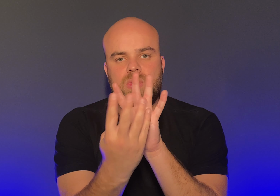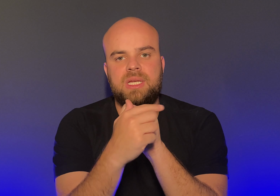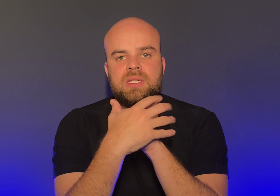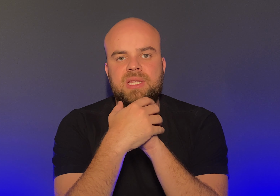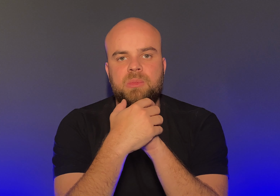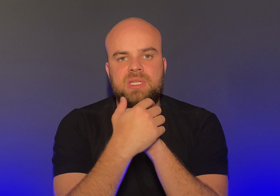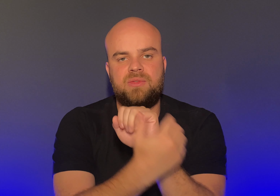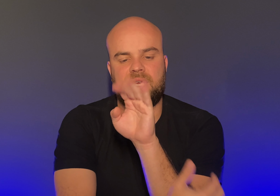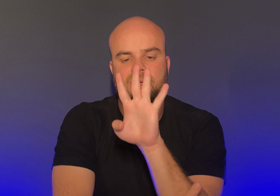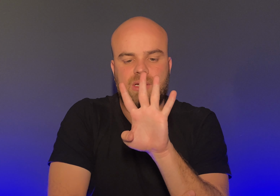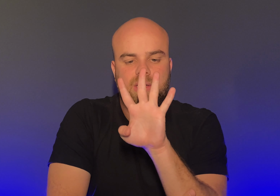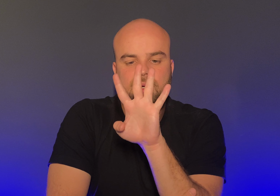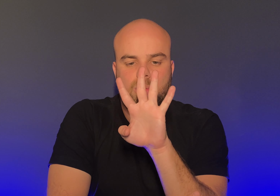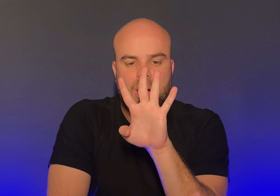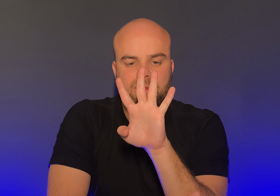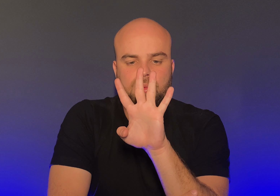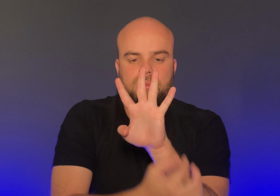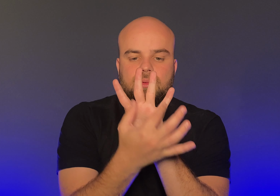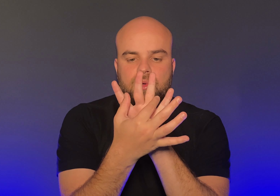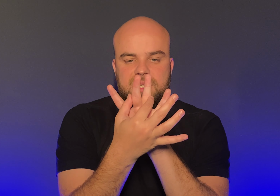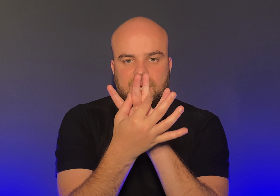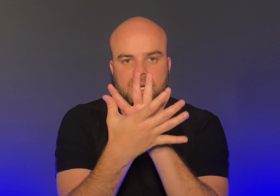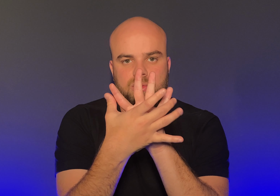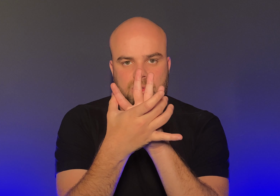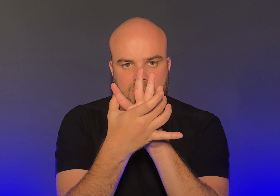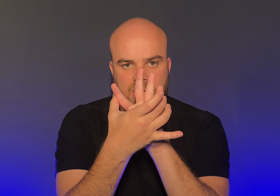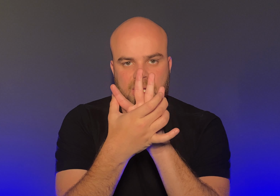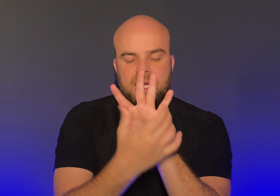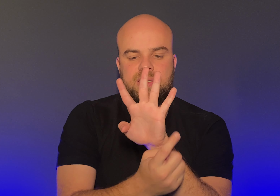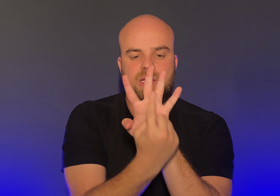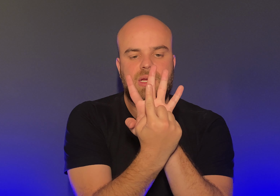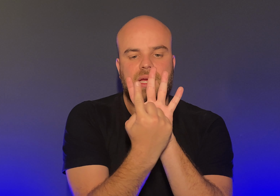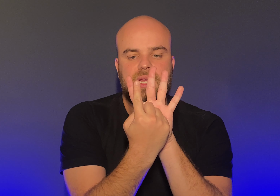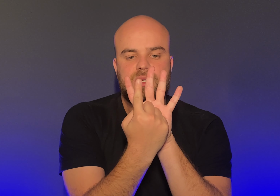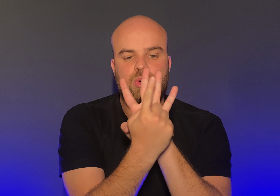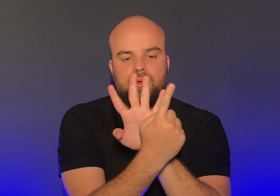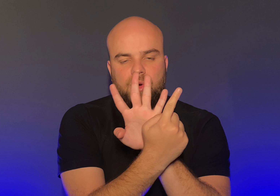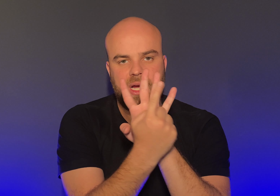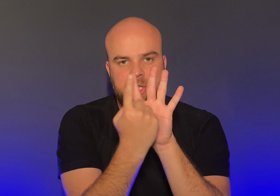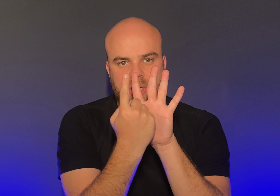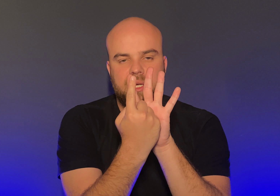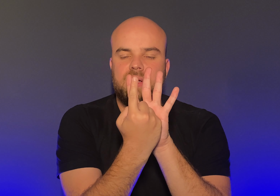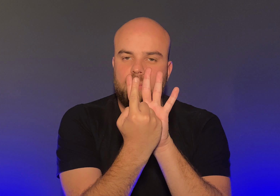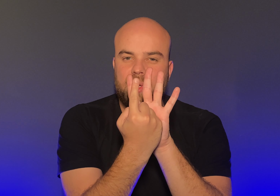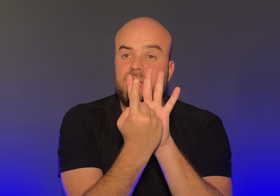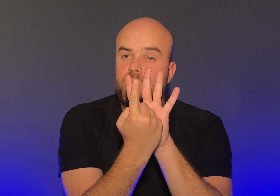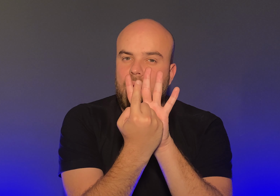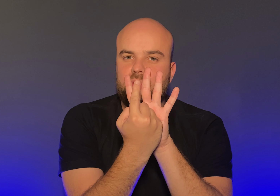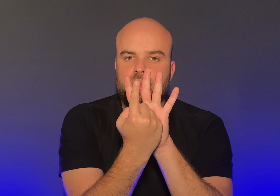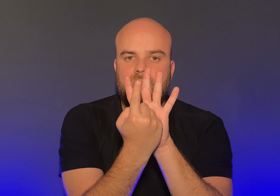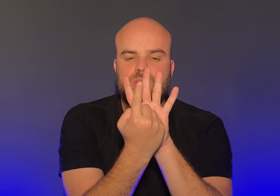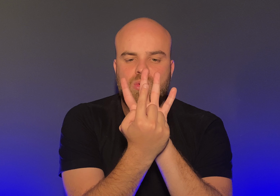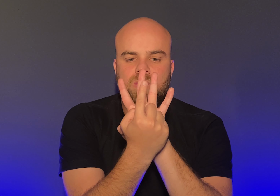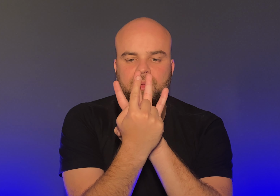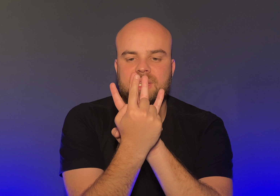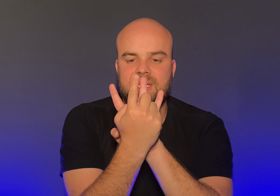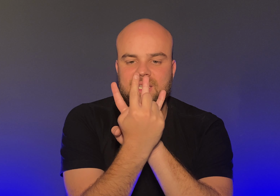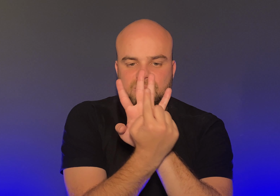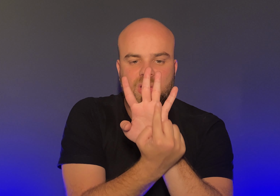que sistema que significa quatro dois zagueiros e dois laterais esse único volante quando é no 4141 muitas vezes esse